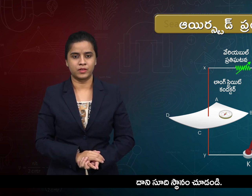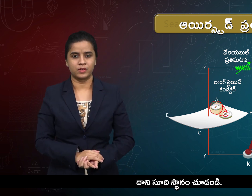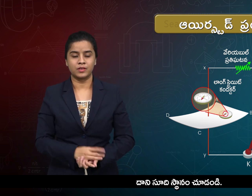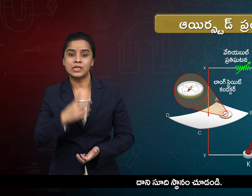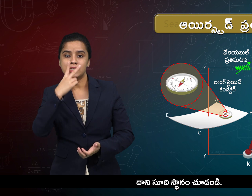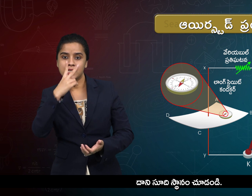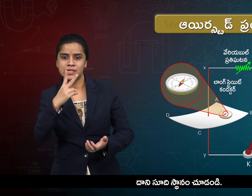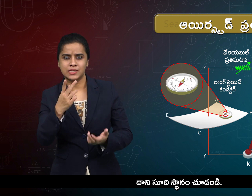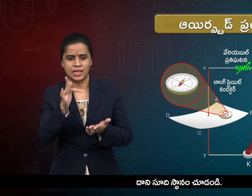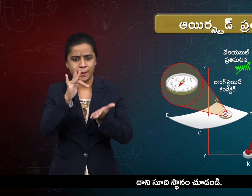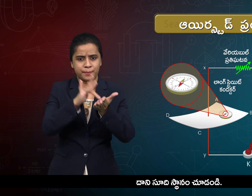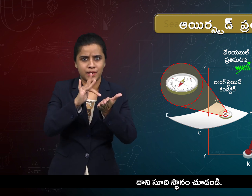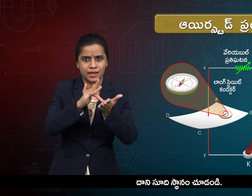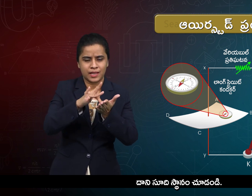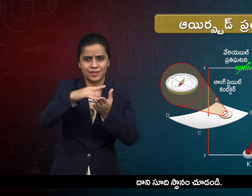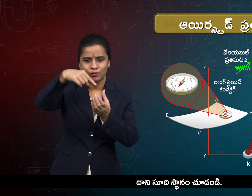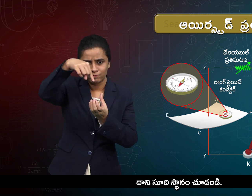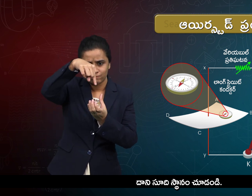దాని సూది స్థానం చూడండి.